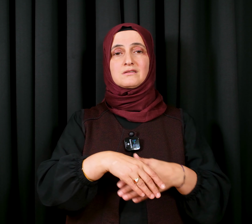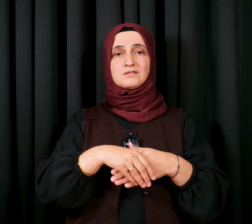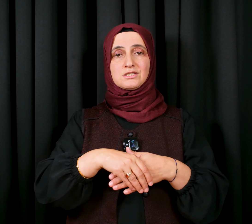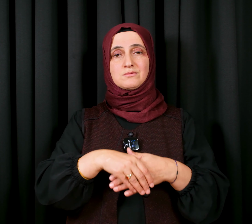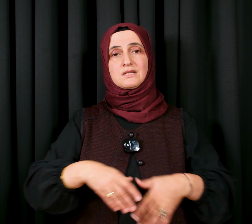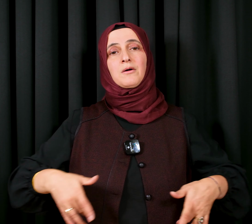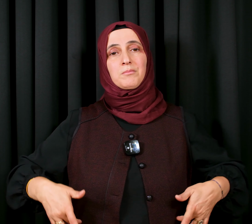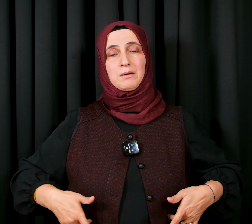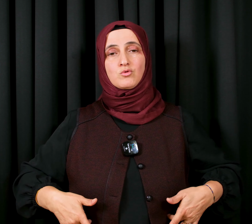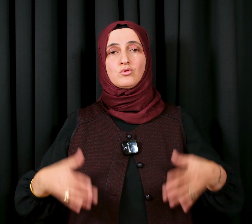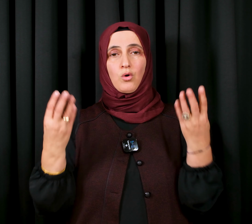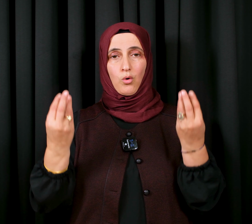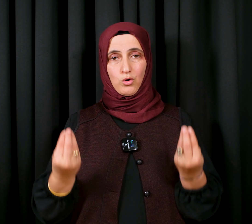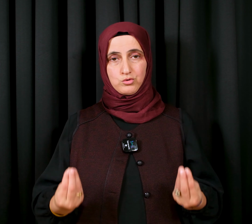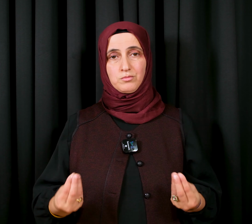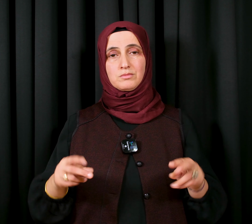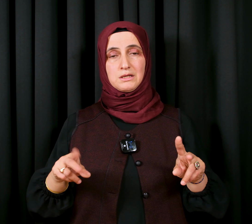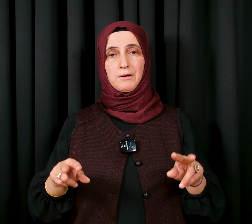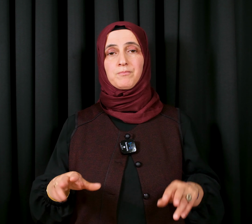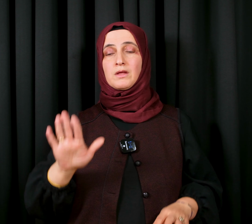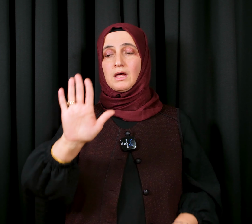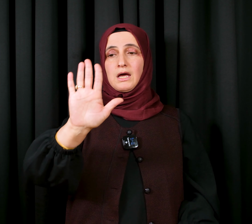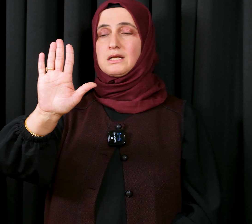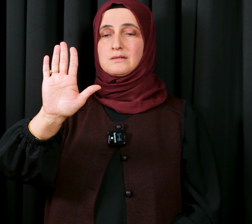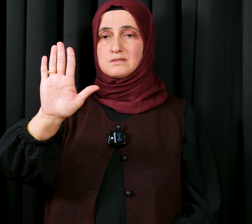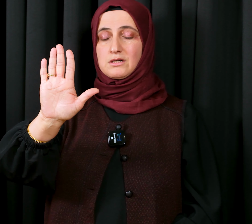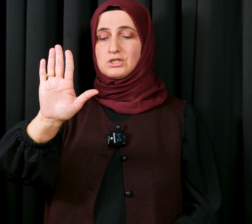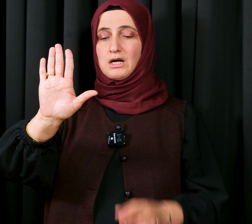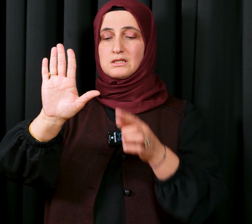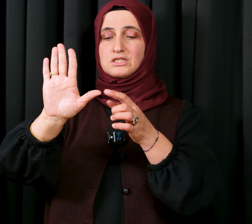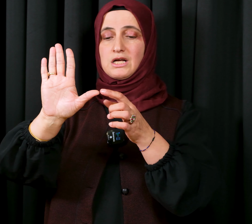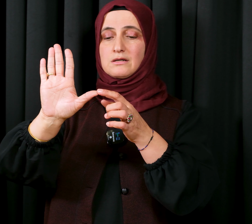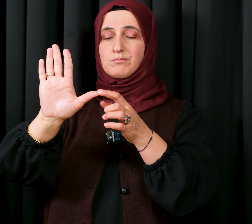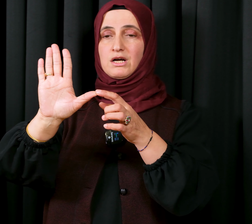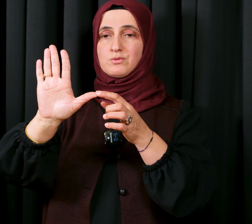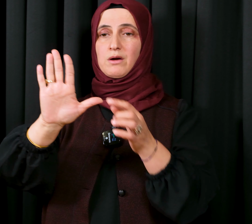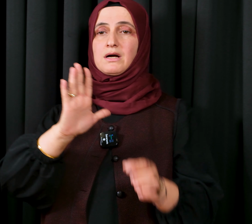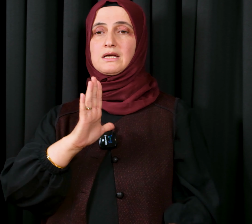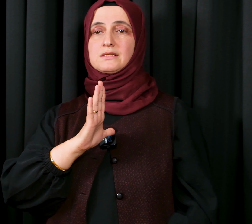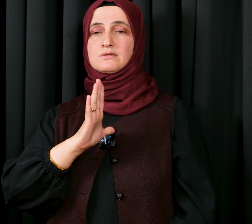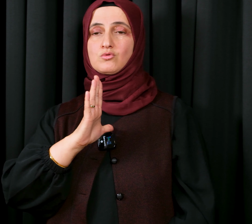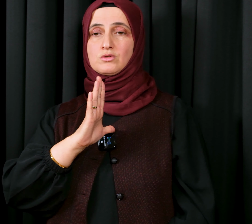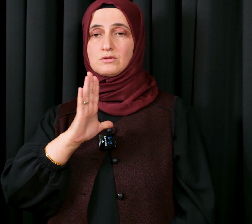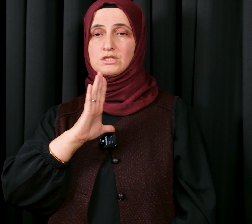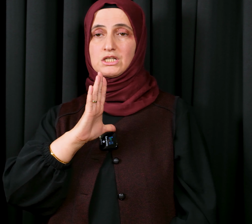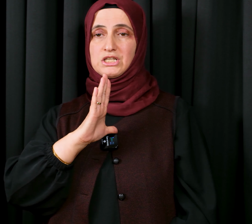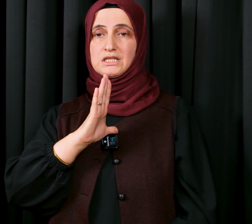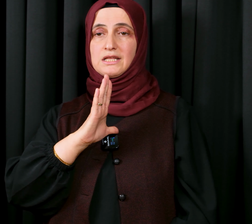tanıştığımıza memnun oldum gibi. Ellerimiz açık arkadaşlar. Baş parmak kendimize dokunacak şekilde